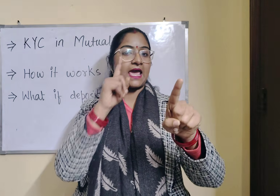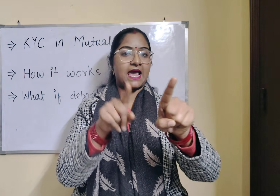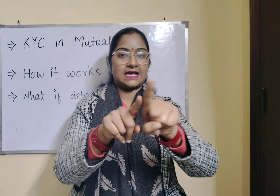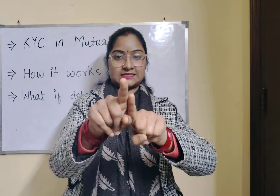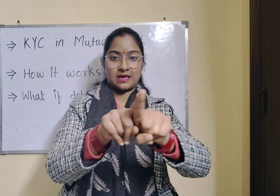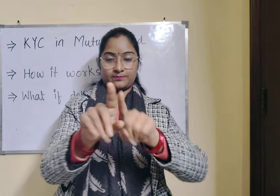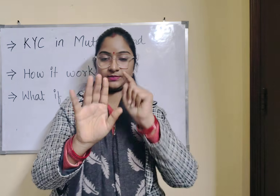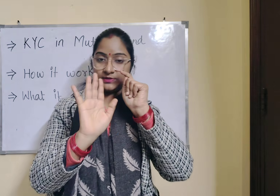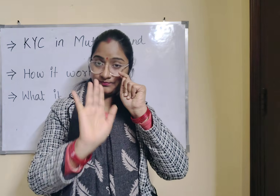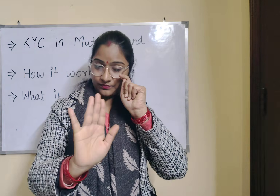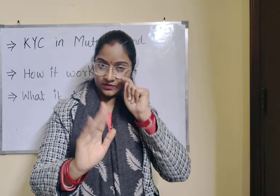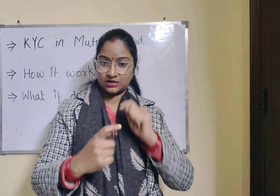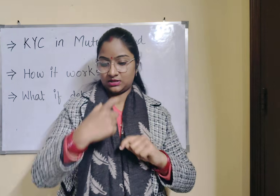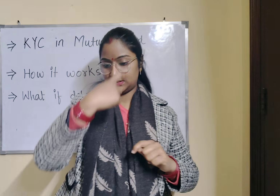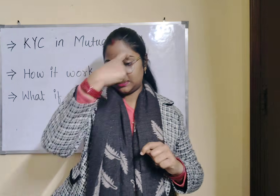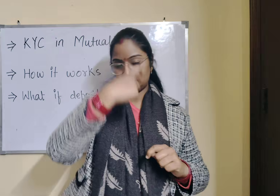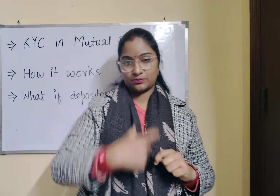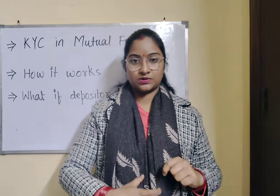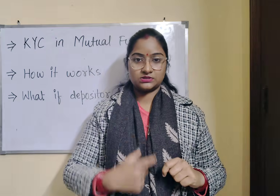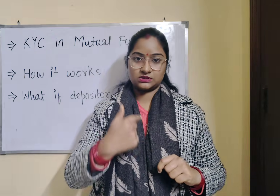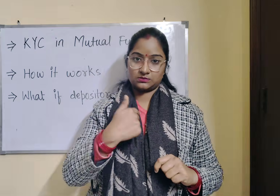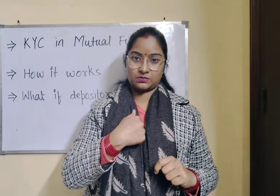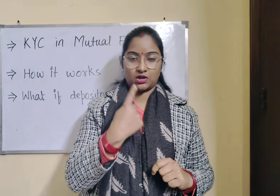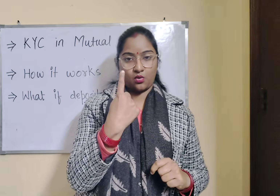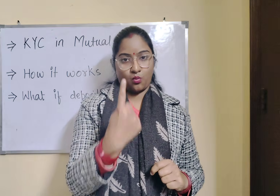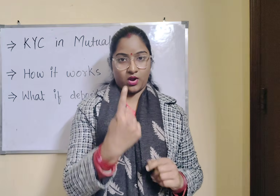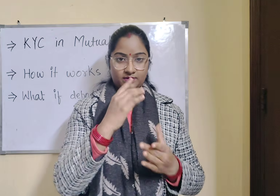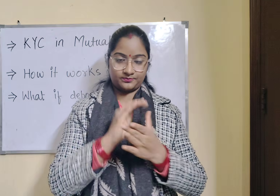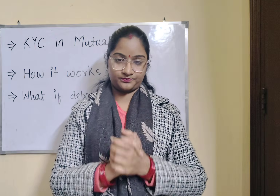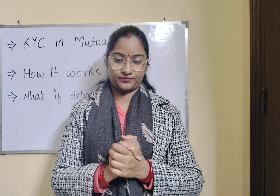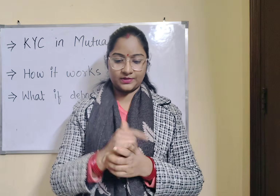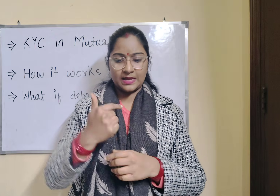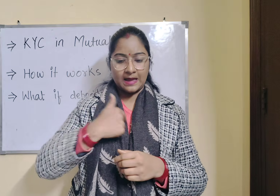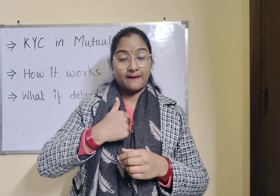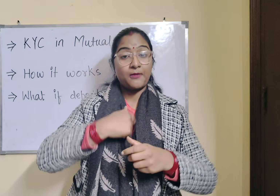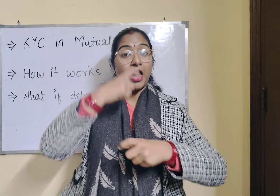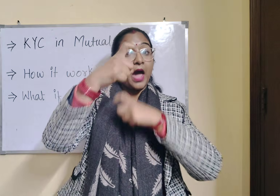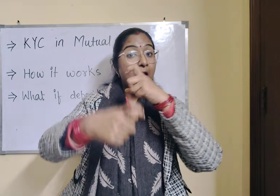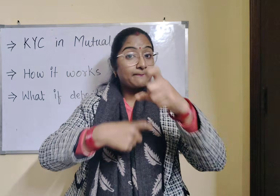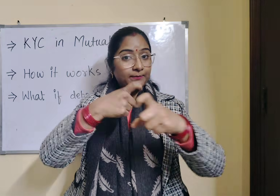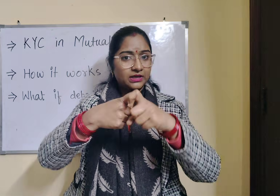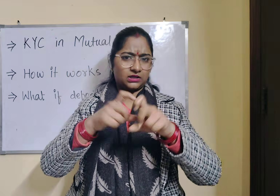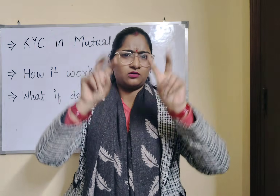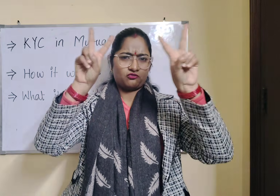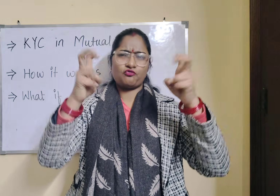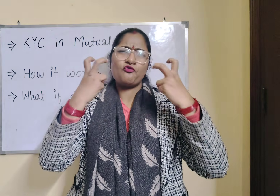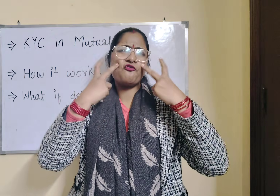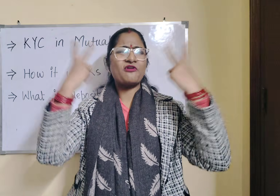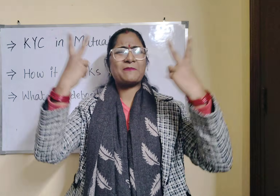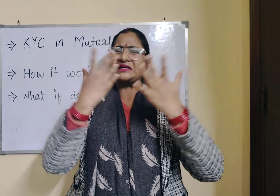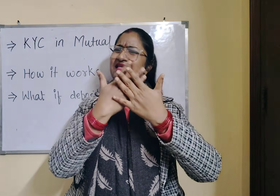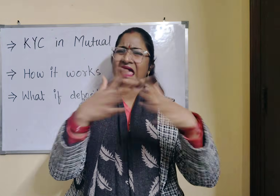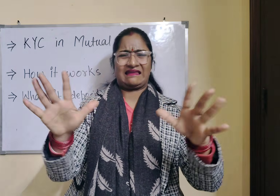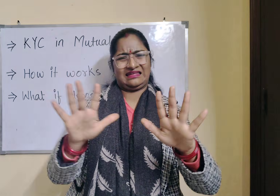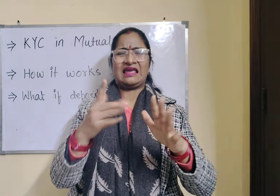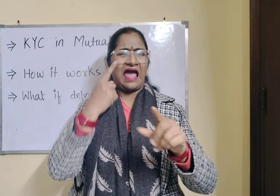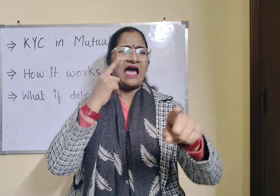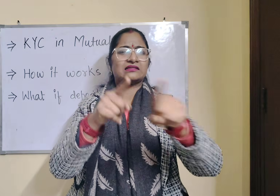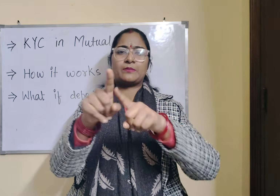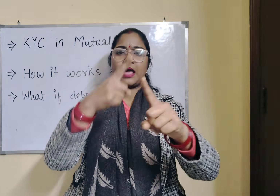हैं। एग्जाम्पल के तौर पे मैं आपको बताऊँ, अब आप समझिए मैं एक डिपॉजिटर हूँ, ठीक है, मैं पैसे दे रही हूँ। कोई भी कंपनी, आप